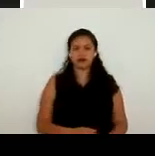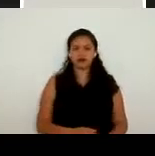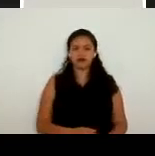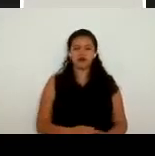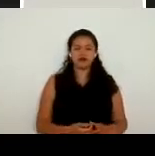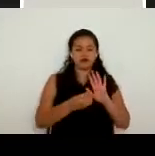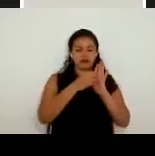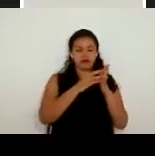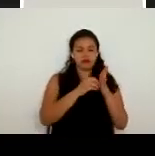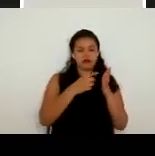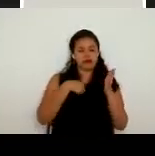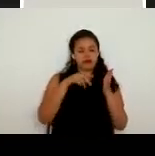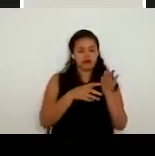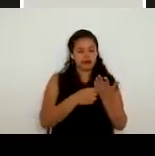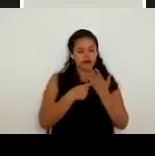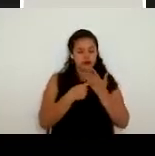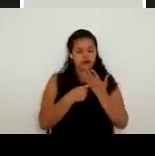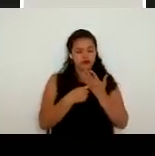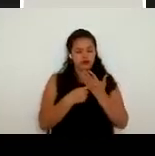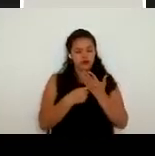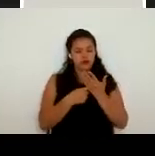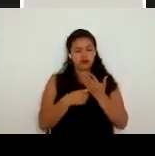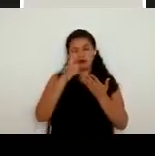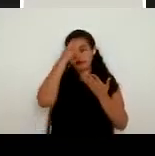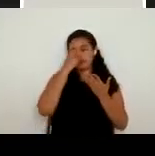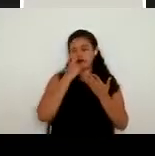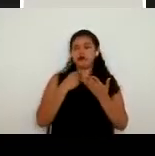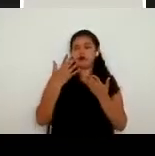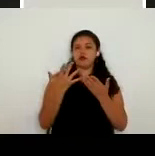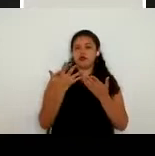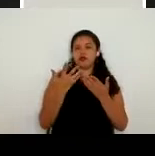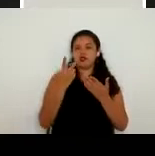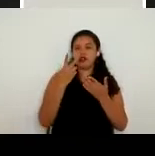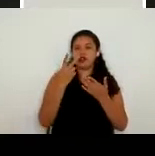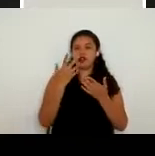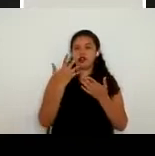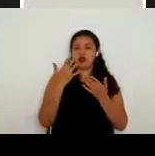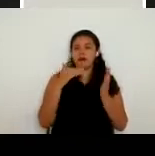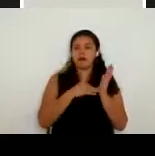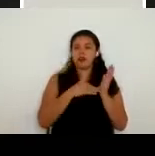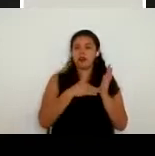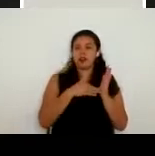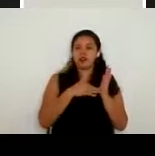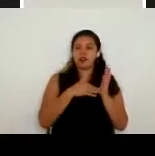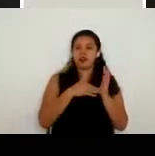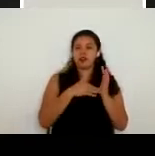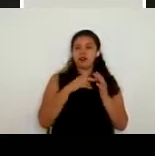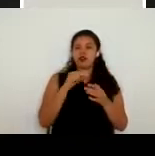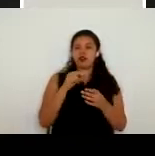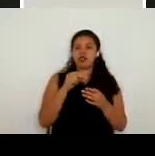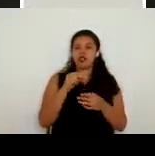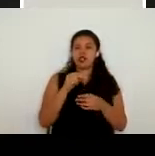obtuvimos este perfil que se hizo de 5 mil 88 sujetos con el que como podemos ver